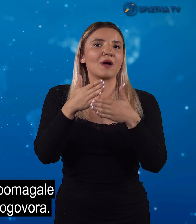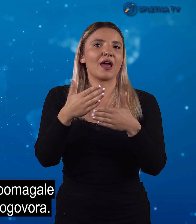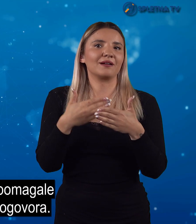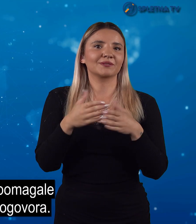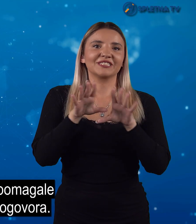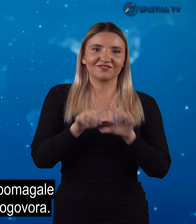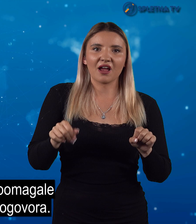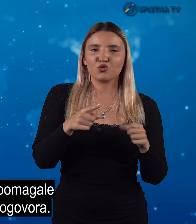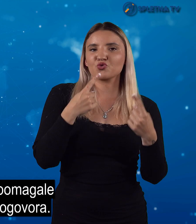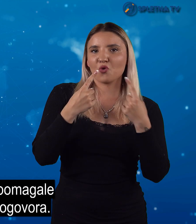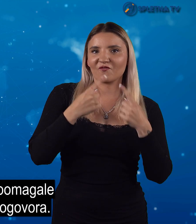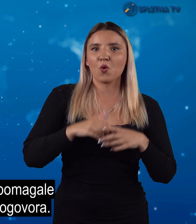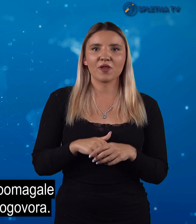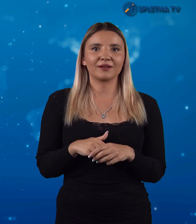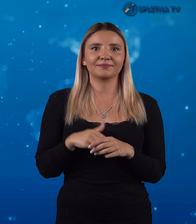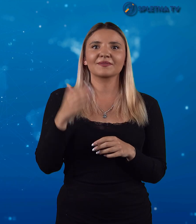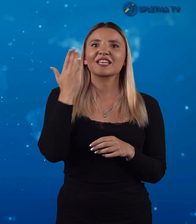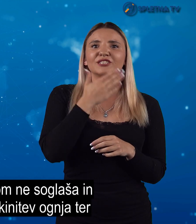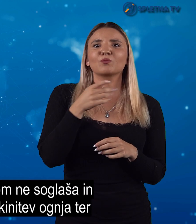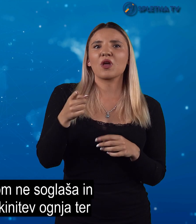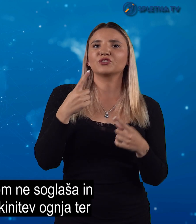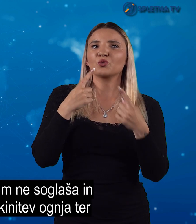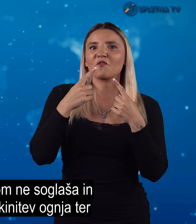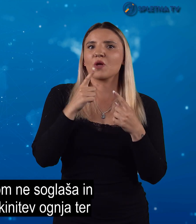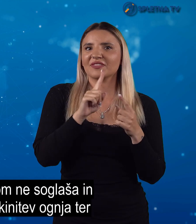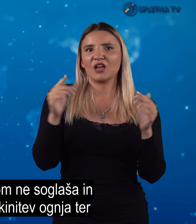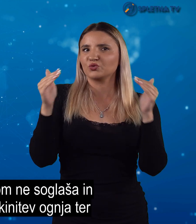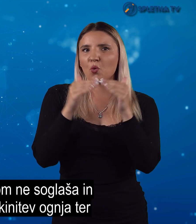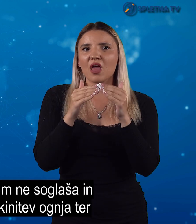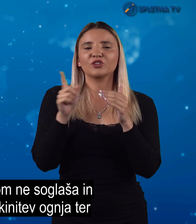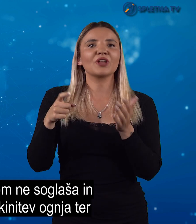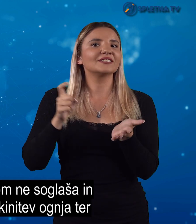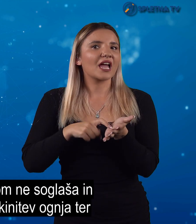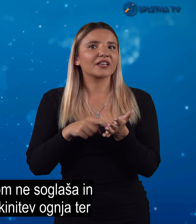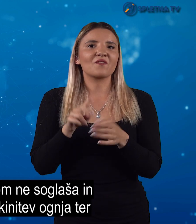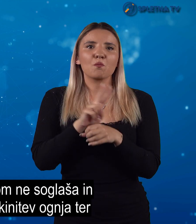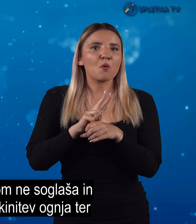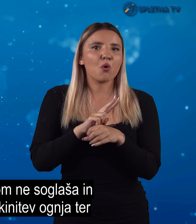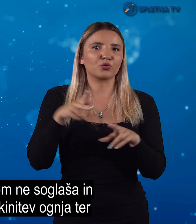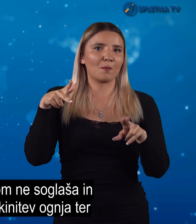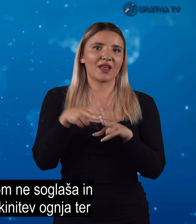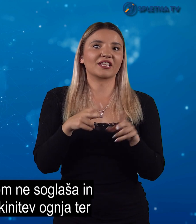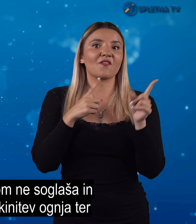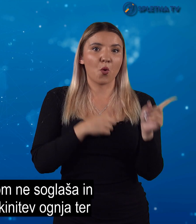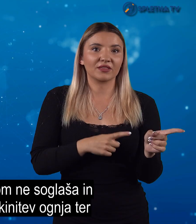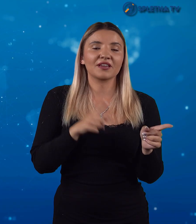pri izvajanju dogovora. Hezbolah z dogovorom ne soglaša in zahteva popolno prekinitev ognja ter